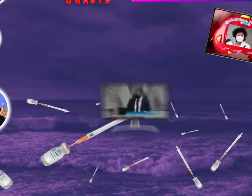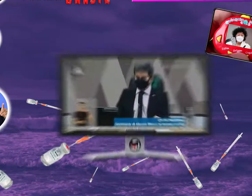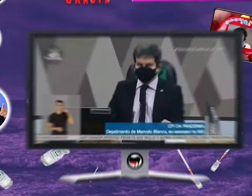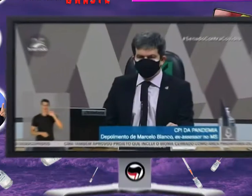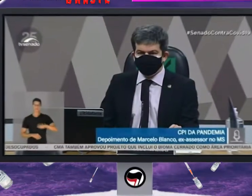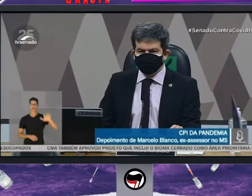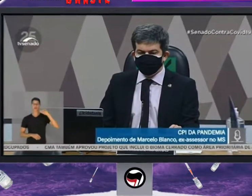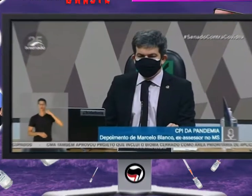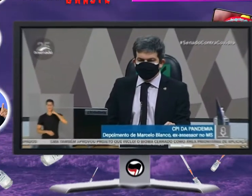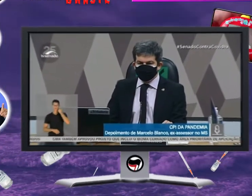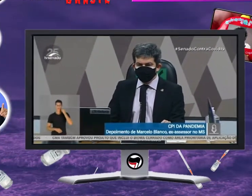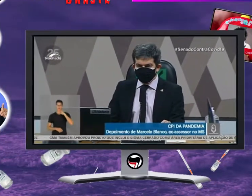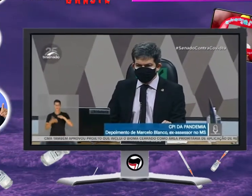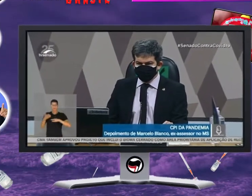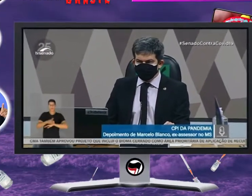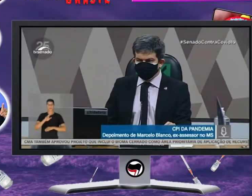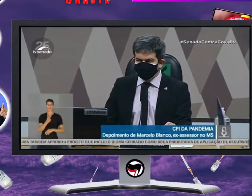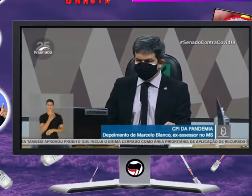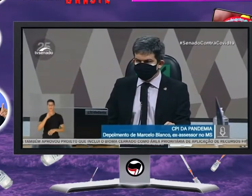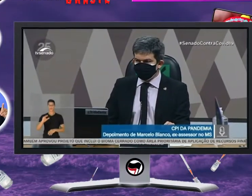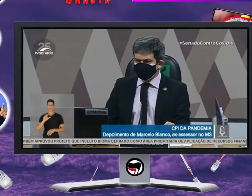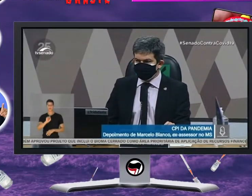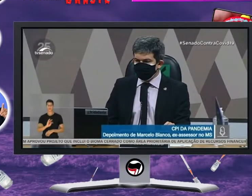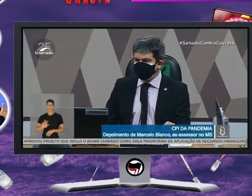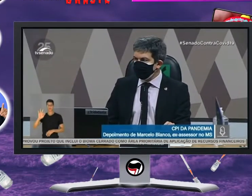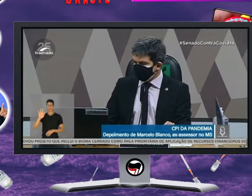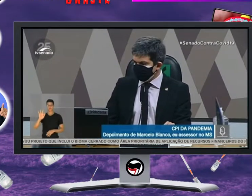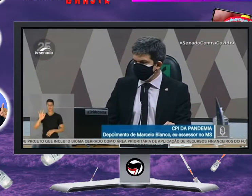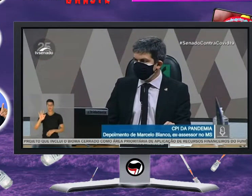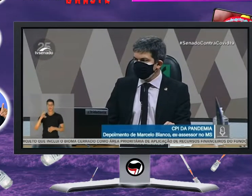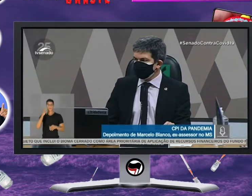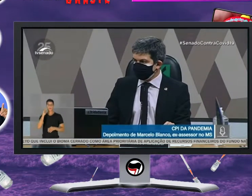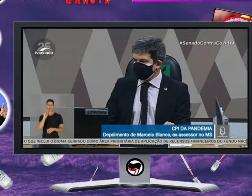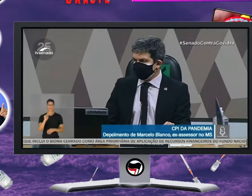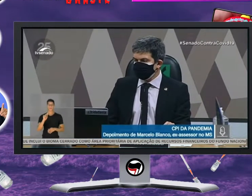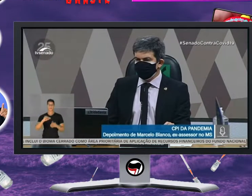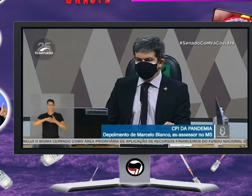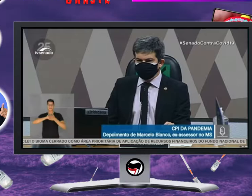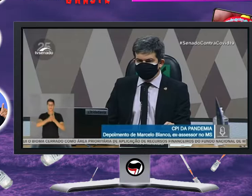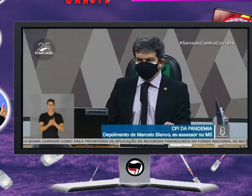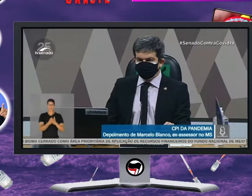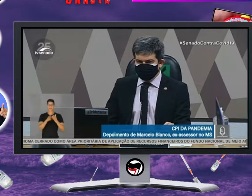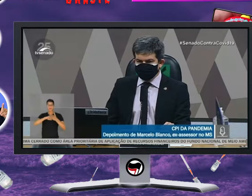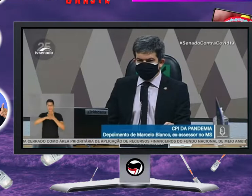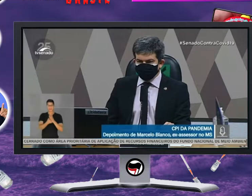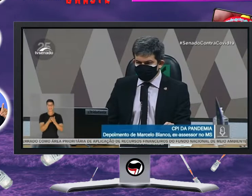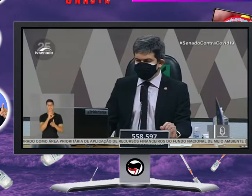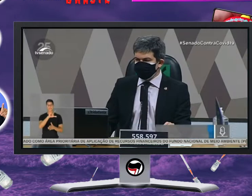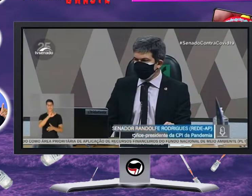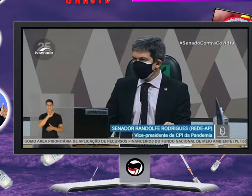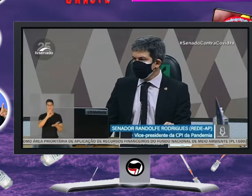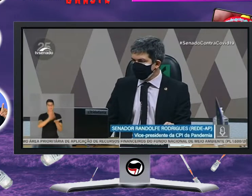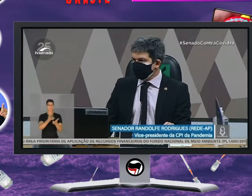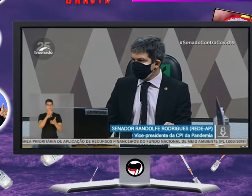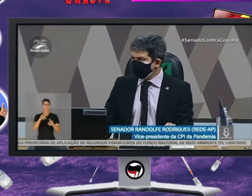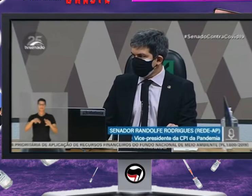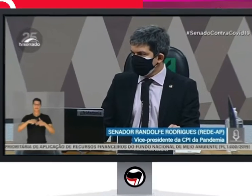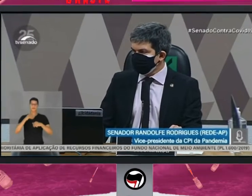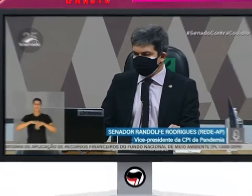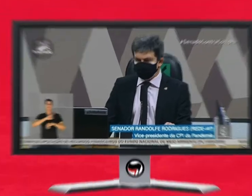de imediato ingressar com habeas corpus no Supremo Tribunal Federal, a fim de trancar o inquérito ilegal e legítimo instaurado no dia de hoje pela Polícia